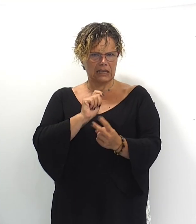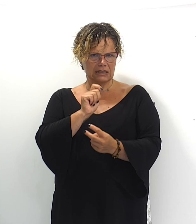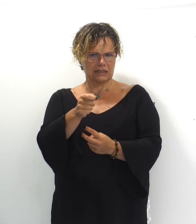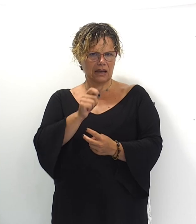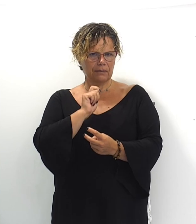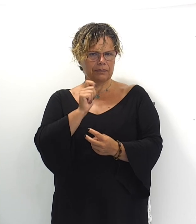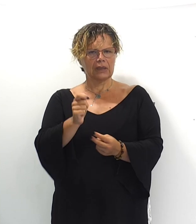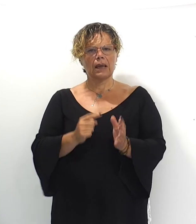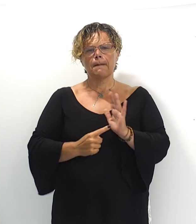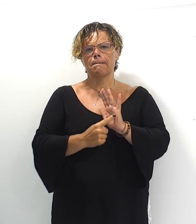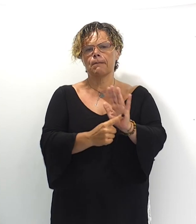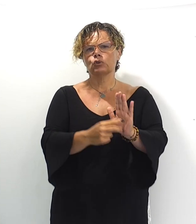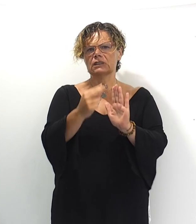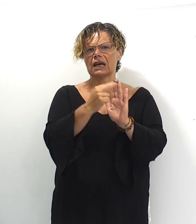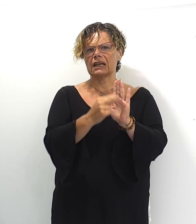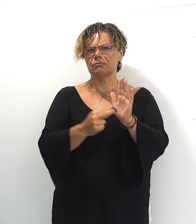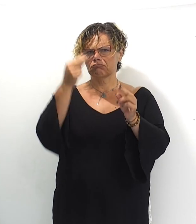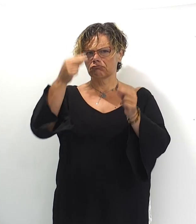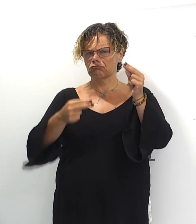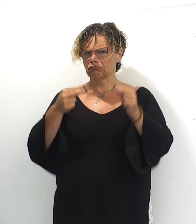dell'attività di prevenzione antimafia